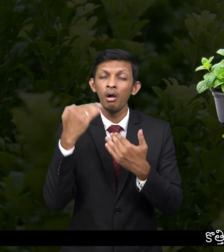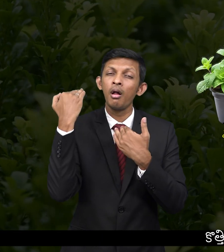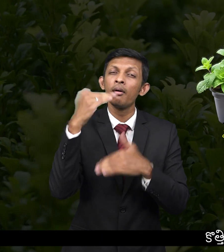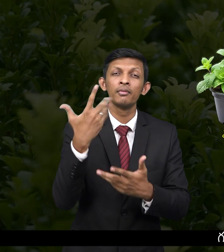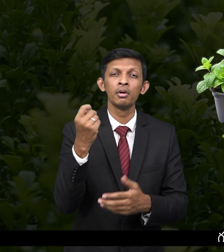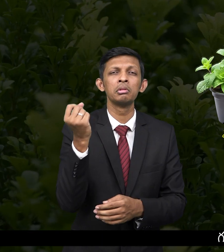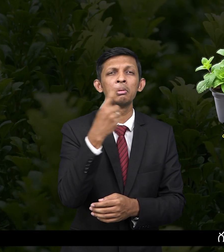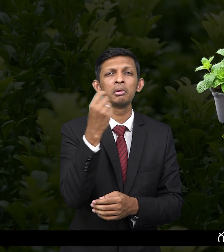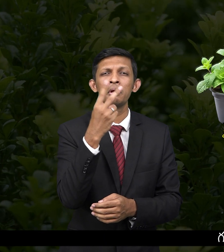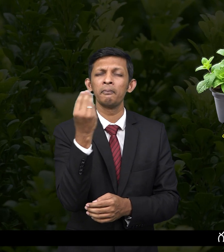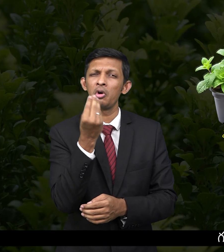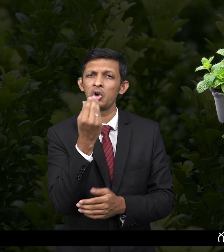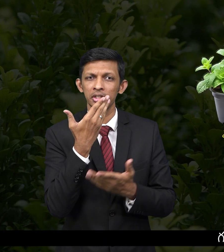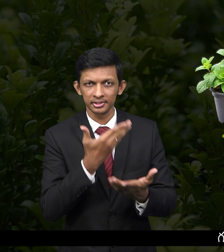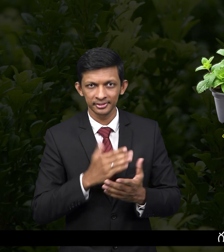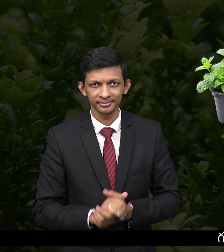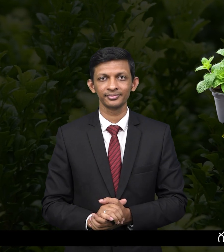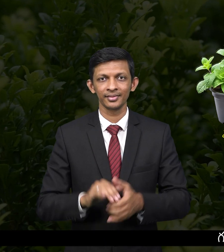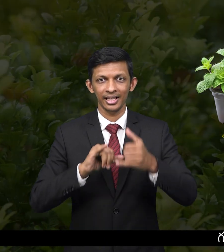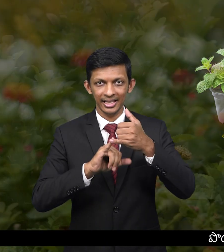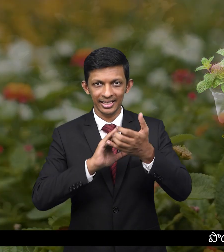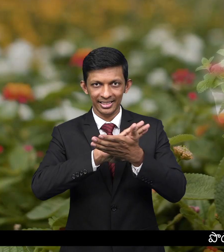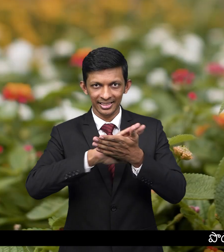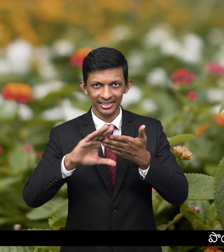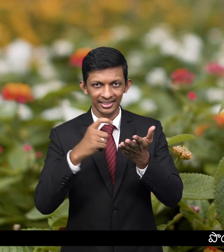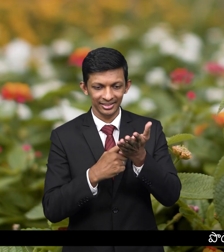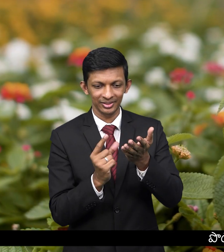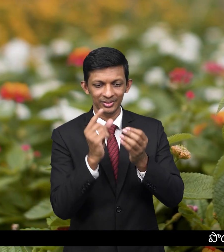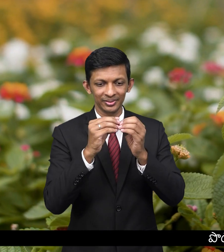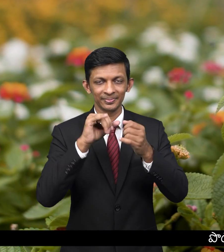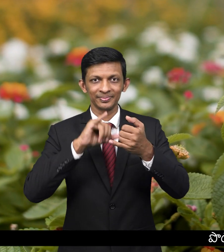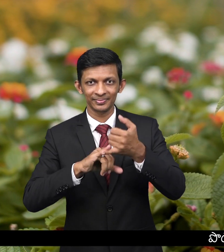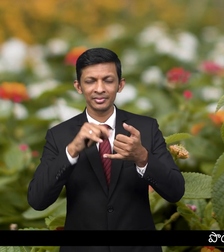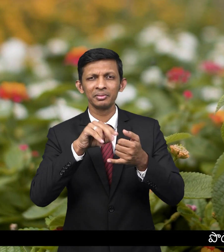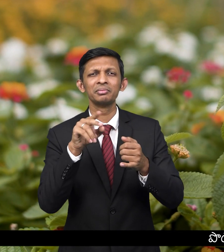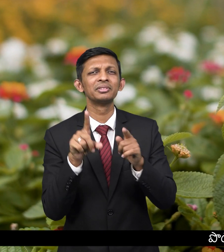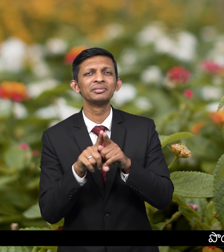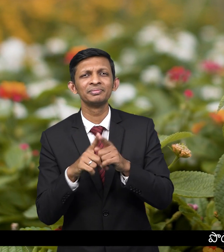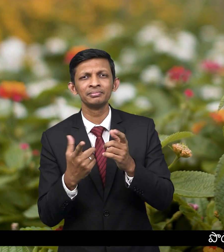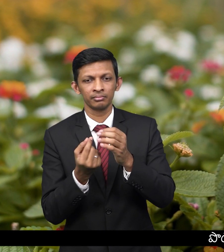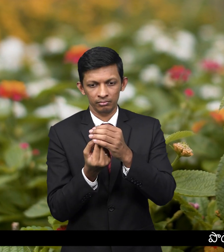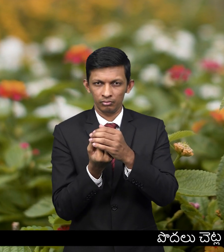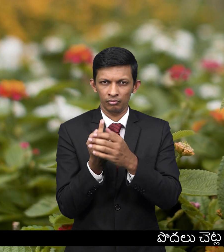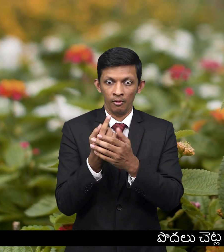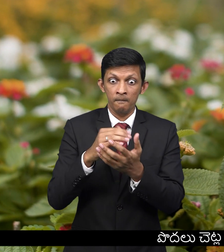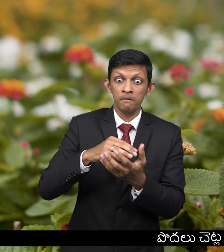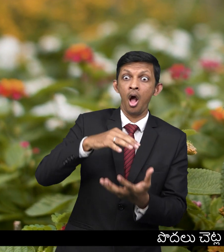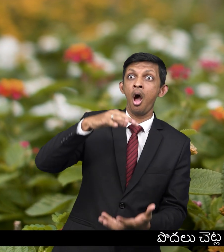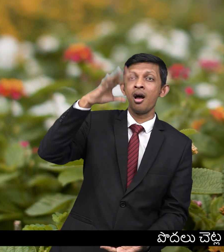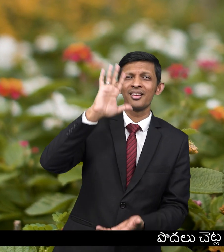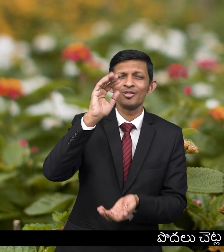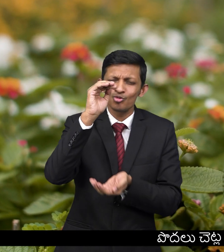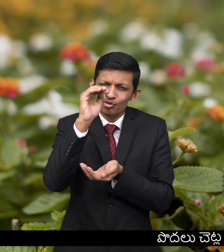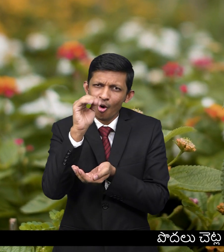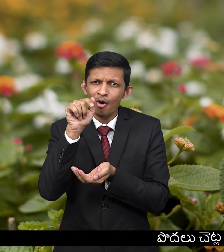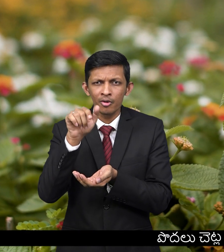కొత్తిమీర, గడ్డి. పొదలు. పొదలు చెట్లు